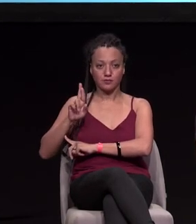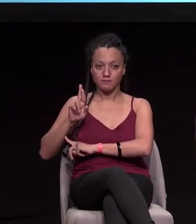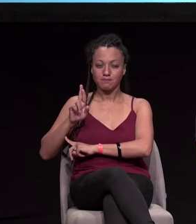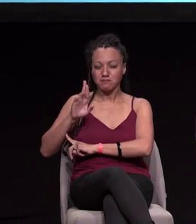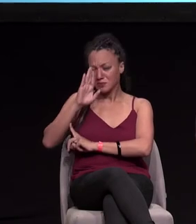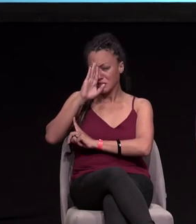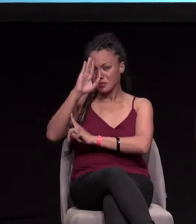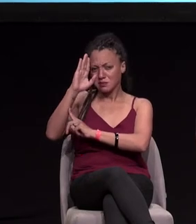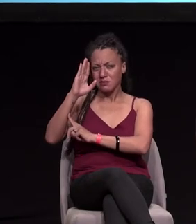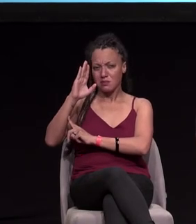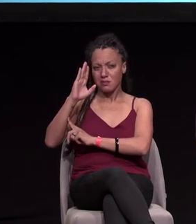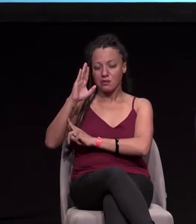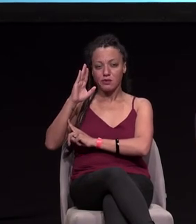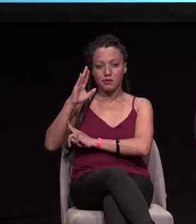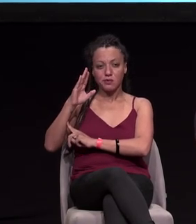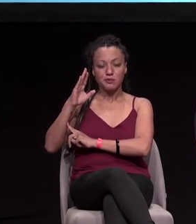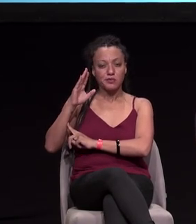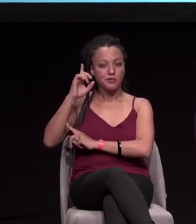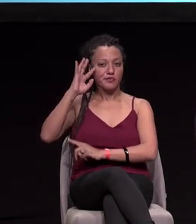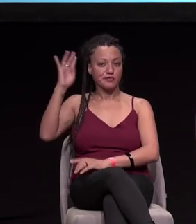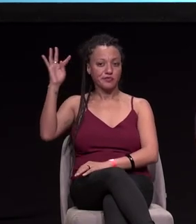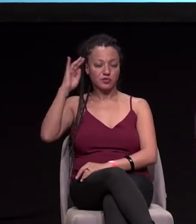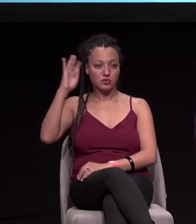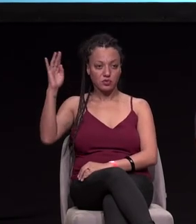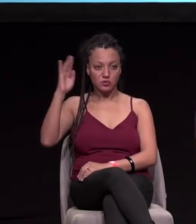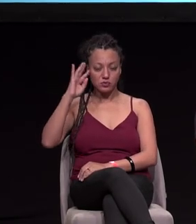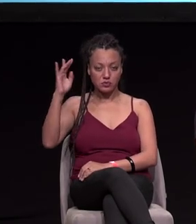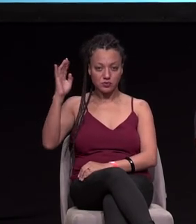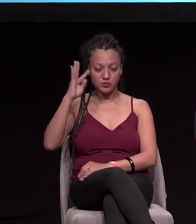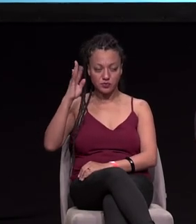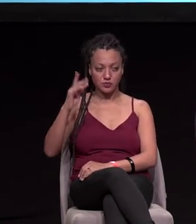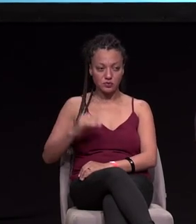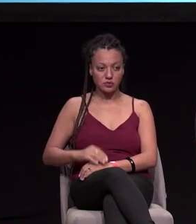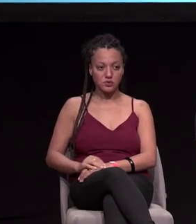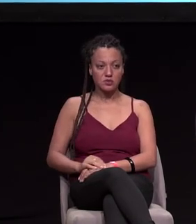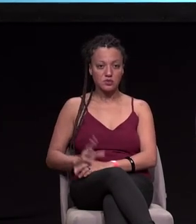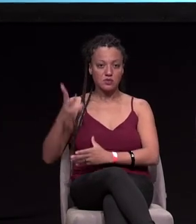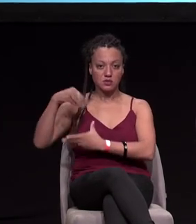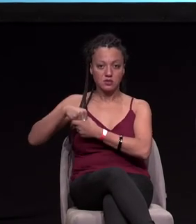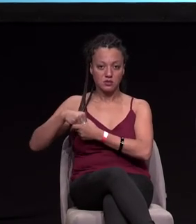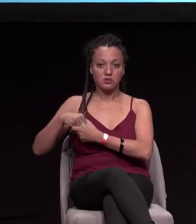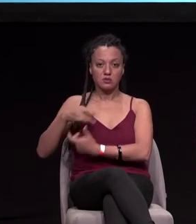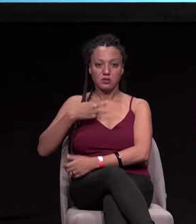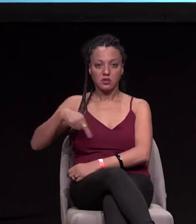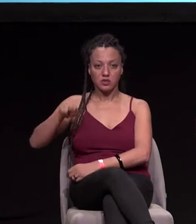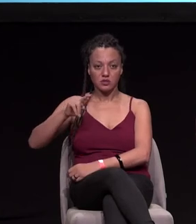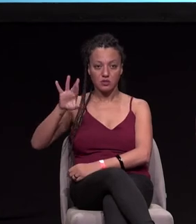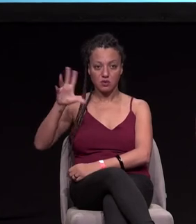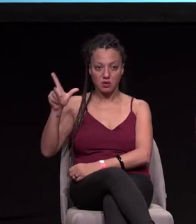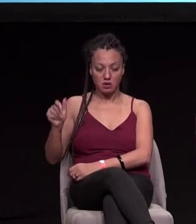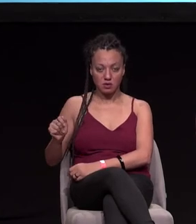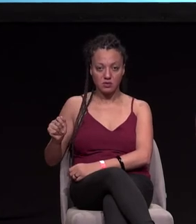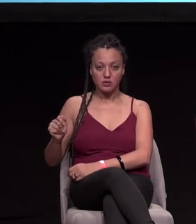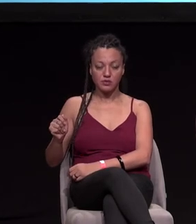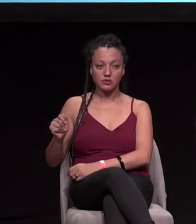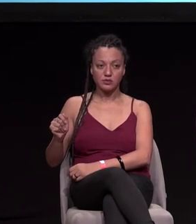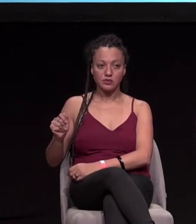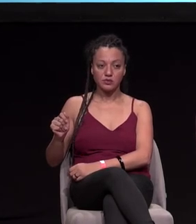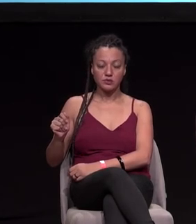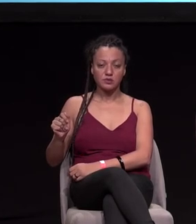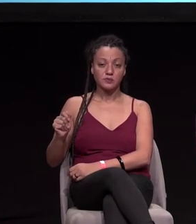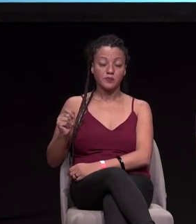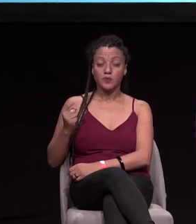filosófico não é que existe nas religiões de matriz africana né um dos aspectos